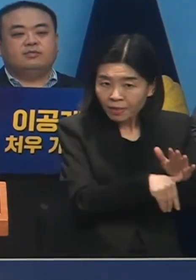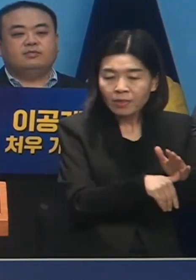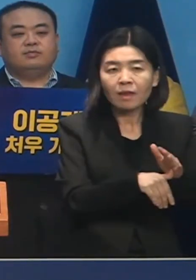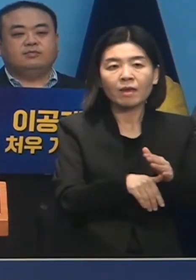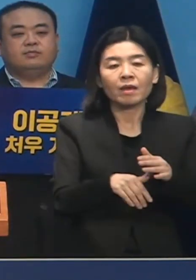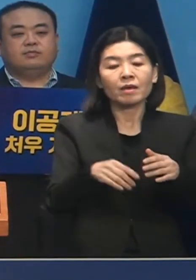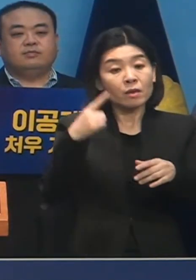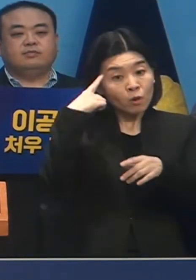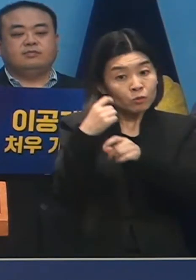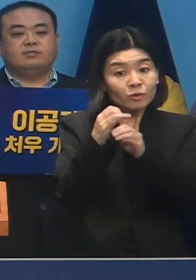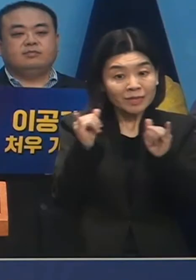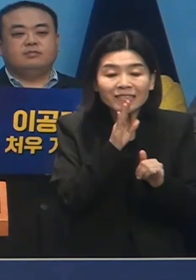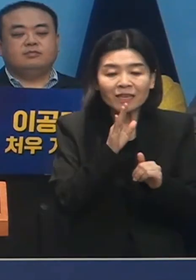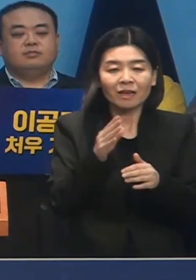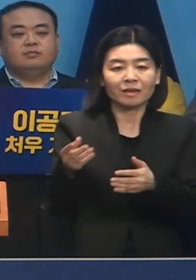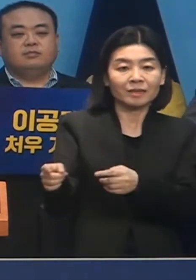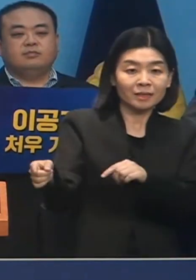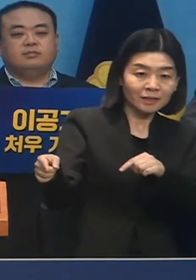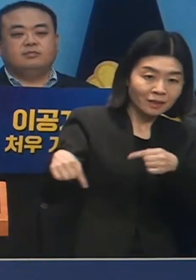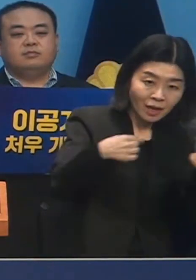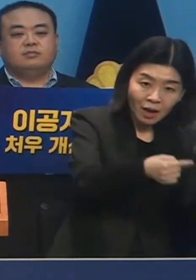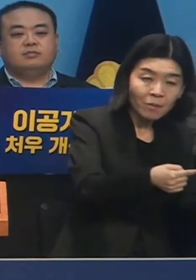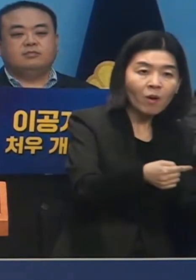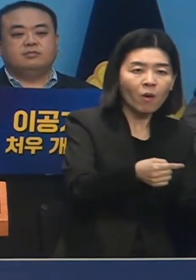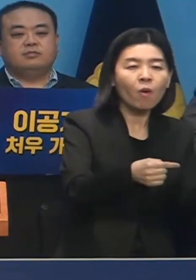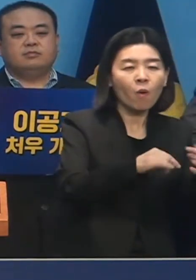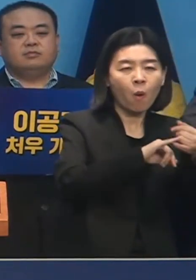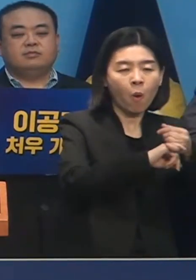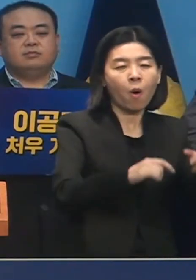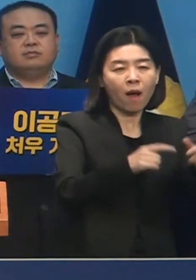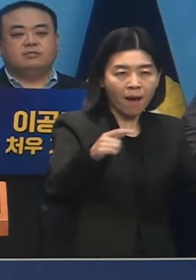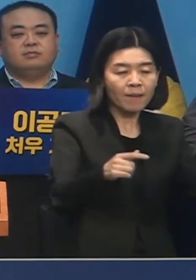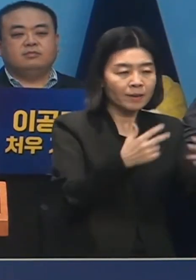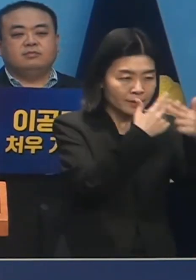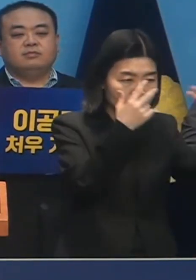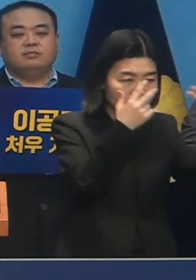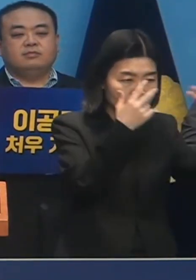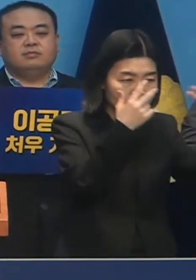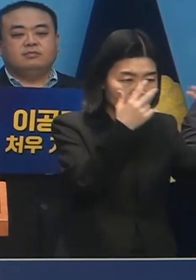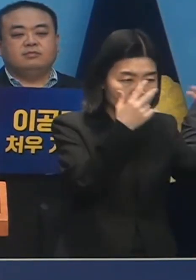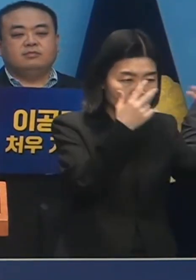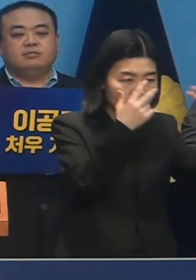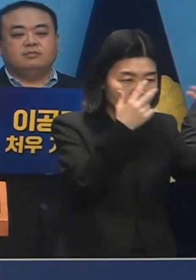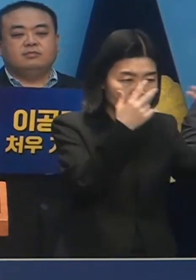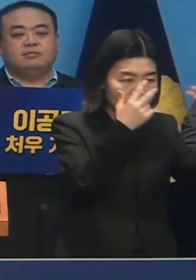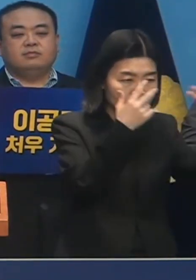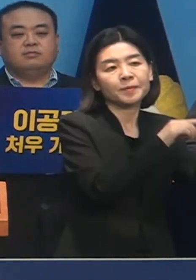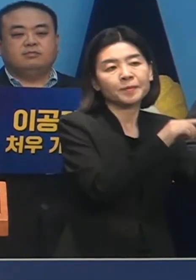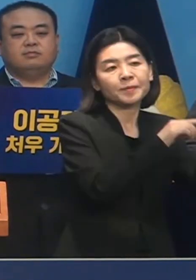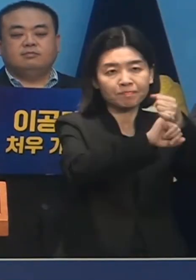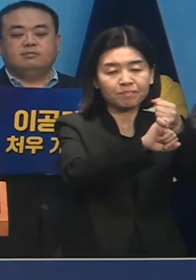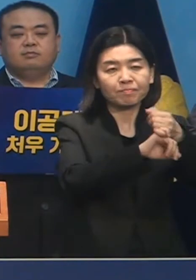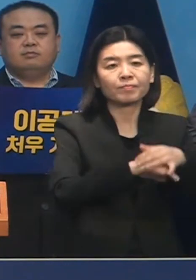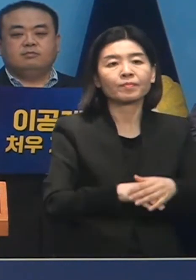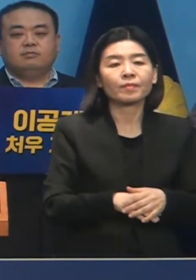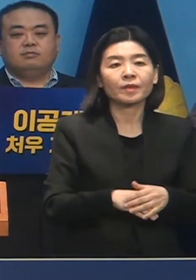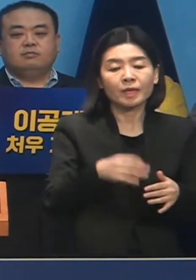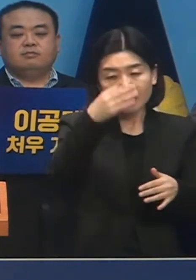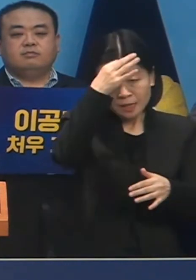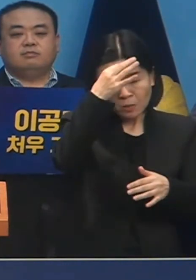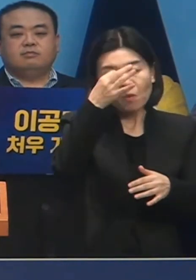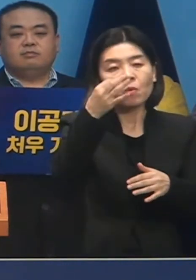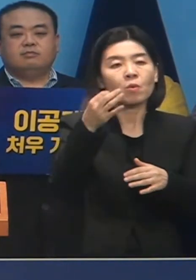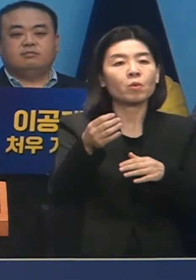목소리를 반영할 것을 기대하면서 이재명 후보를 지지합니다. 마지막으로 이공계 대학생,